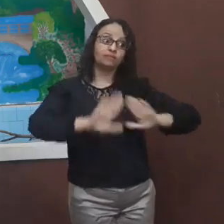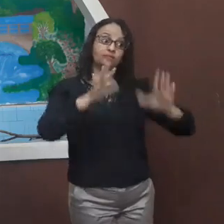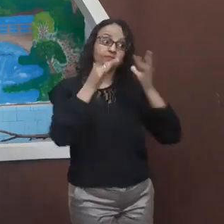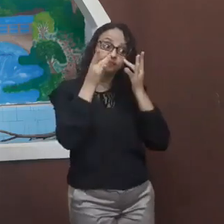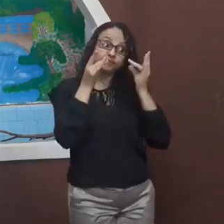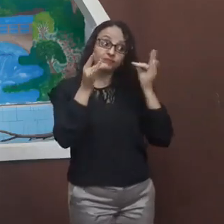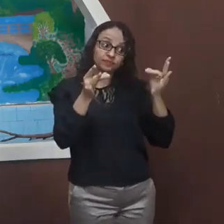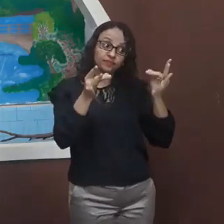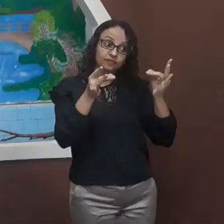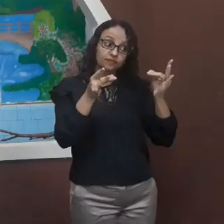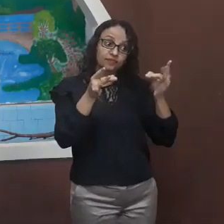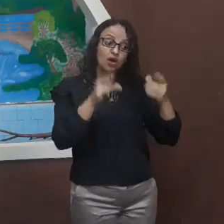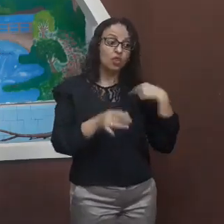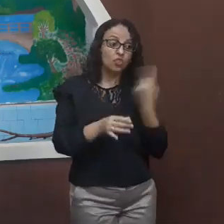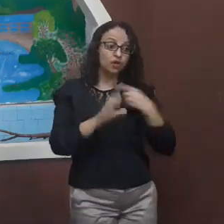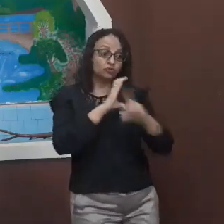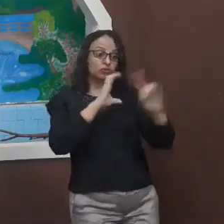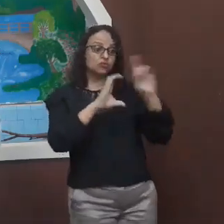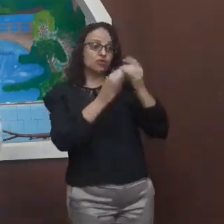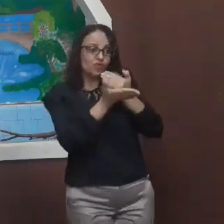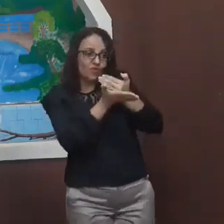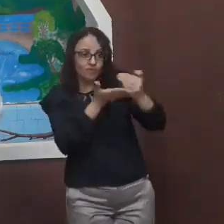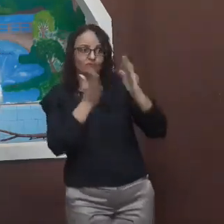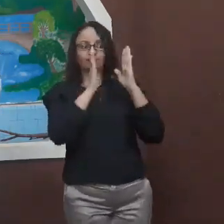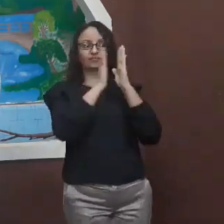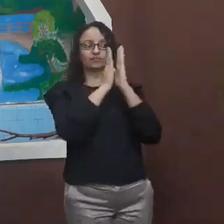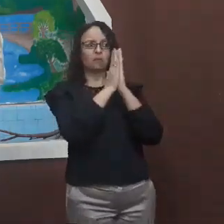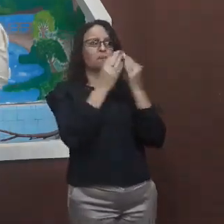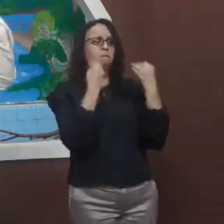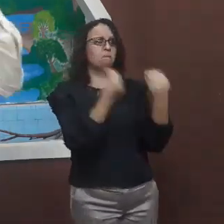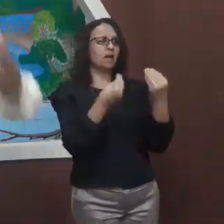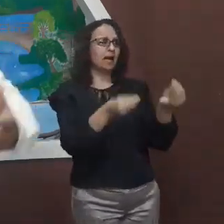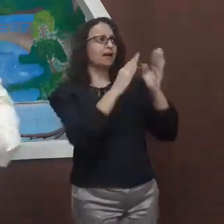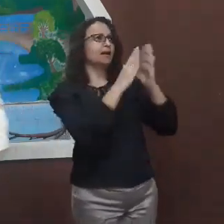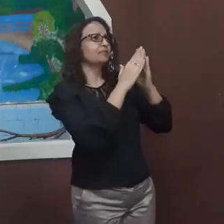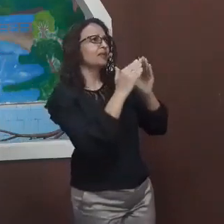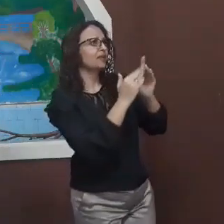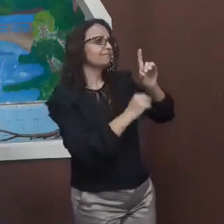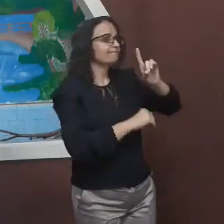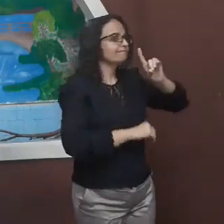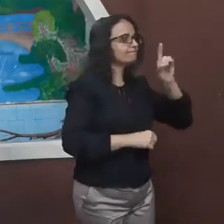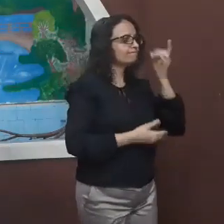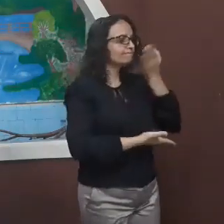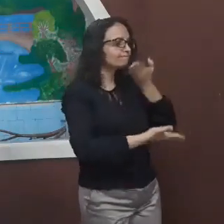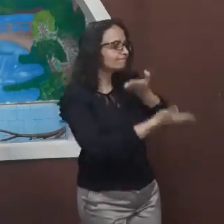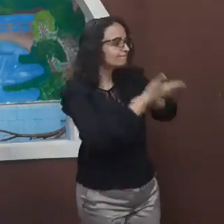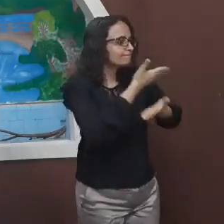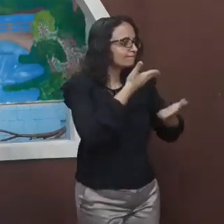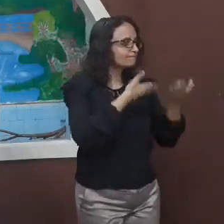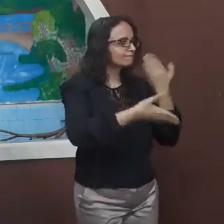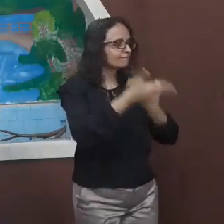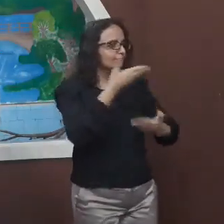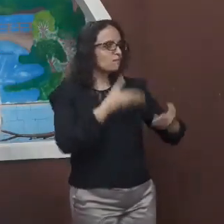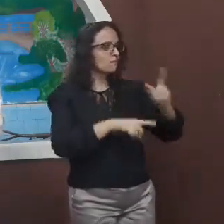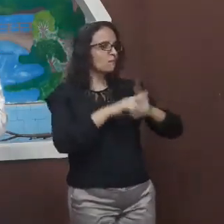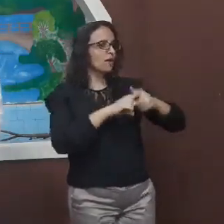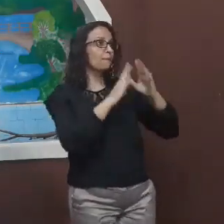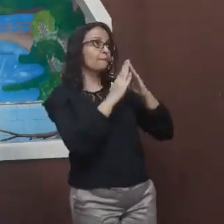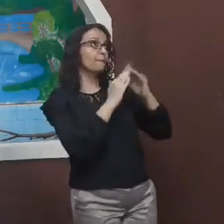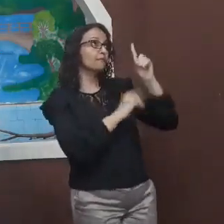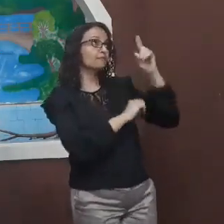culto, nós oramos, nós pedimos a Deus, nós falamos com Deus para que você esteja